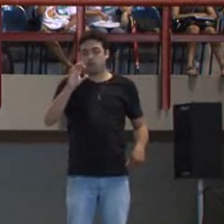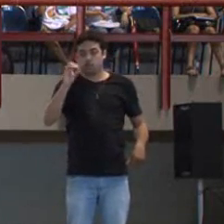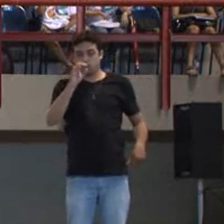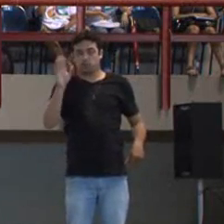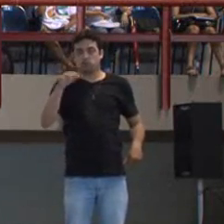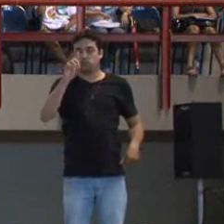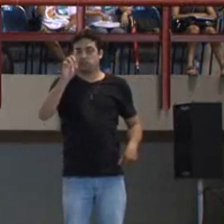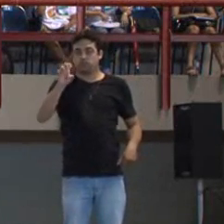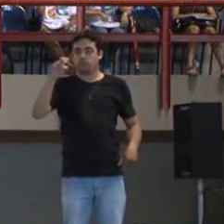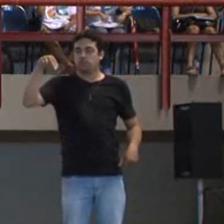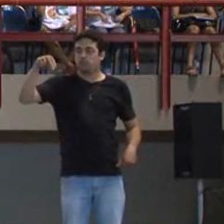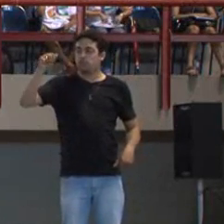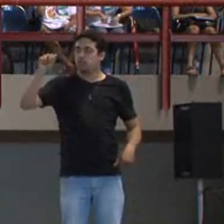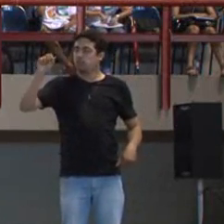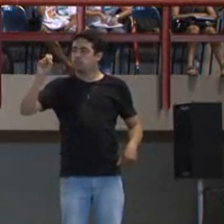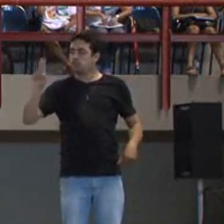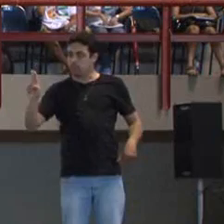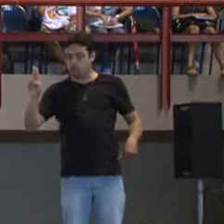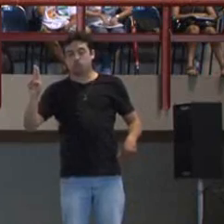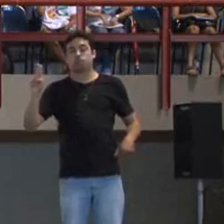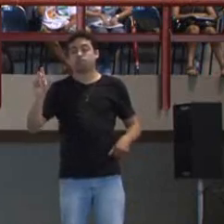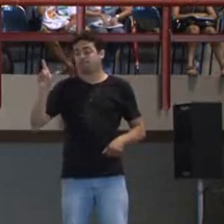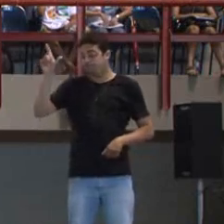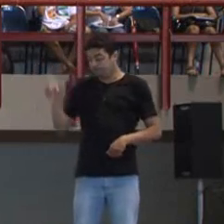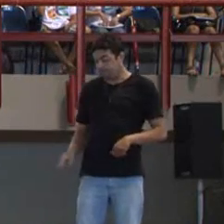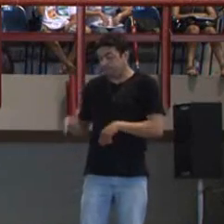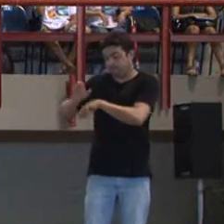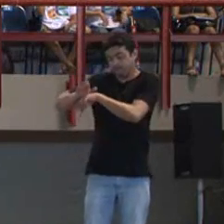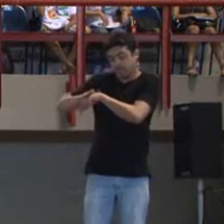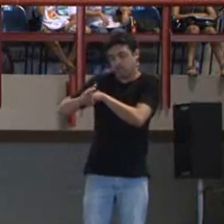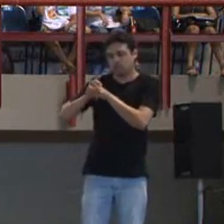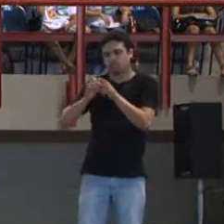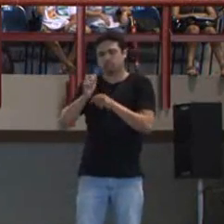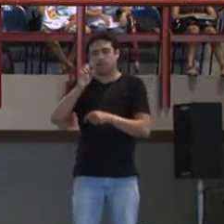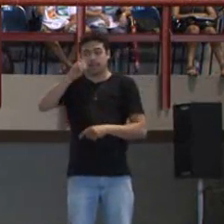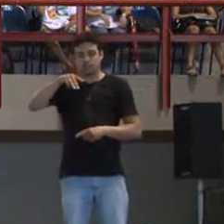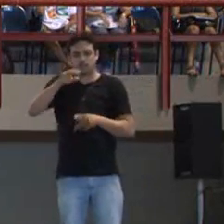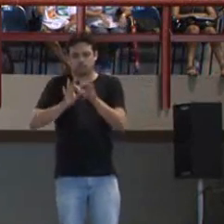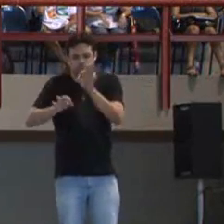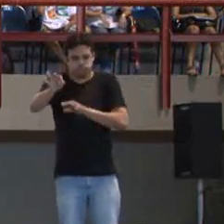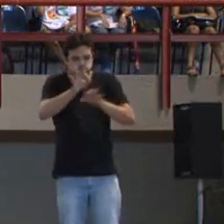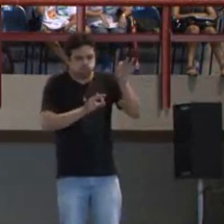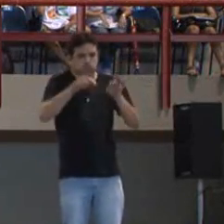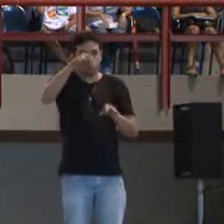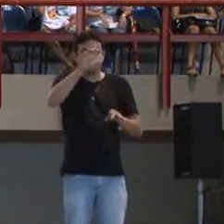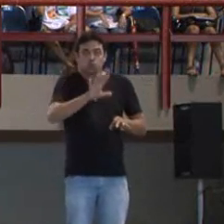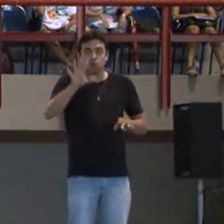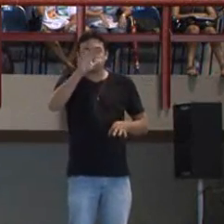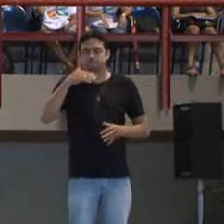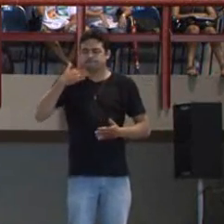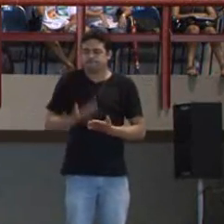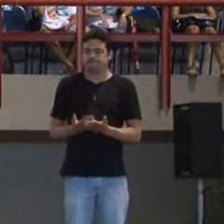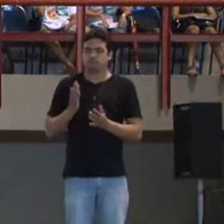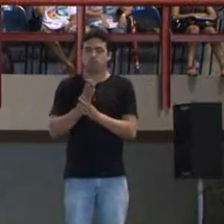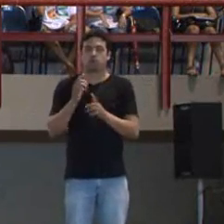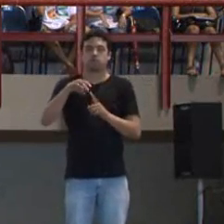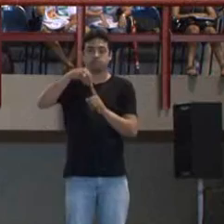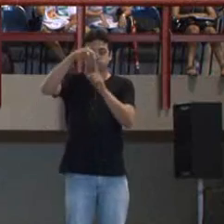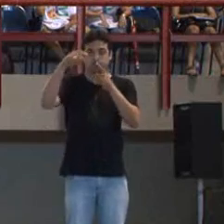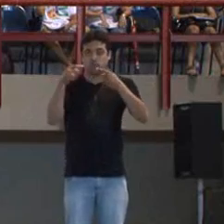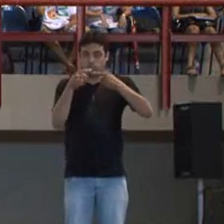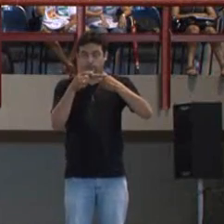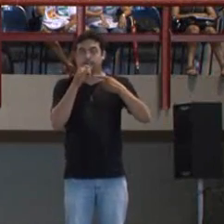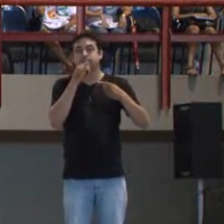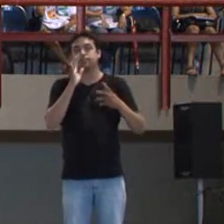de Nassau. Tá? A administração do Maurício de Nassau é impressionante por uma razão. O Maurício de